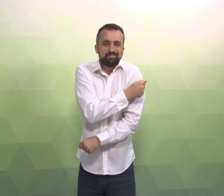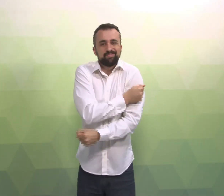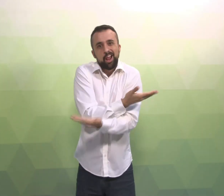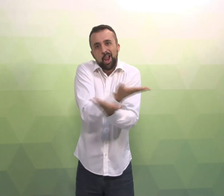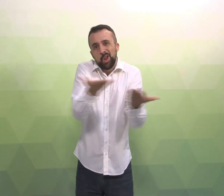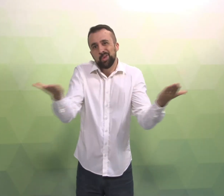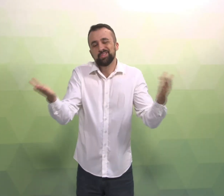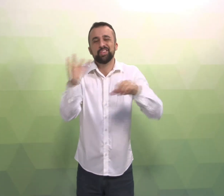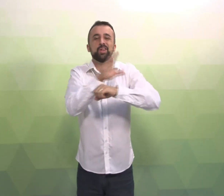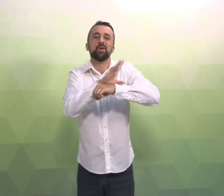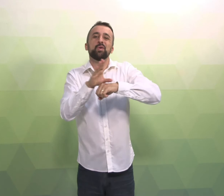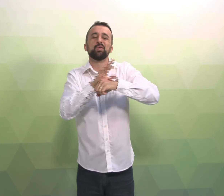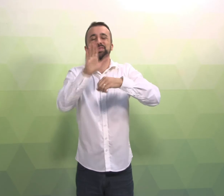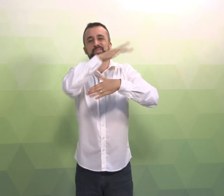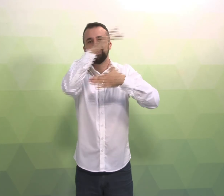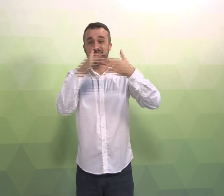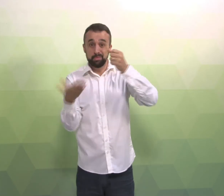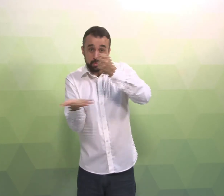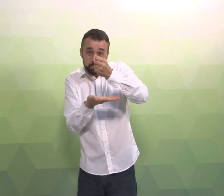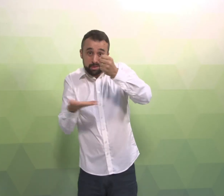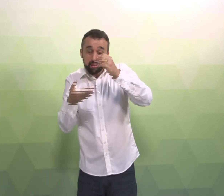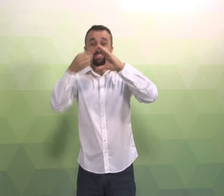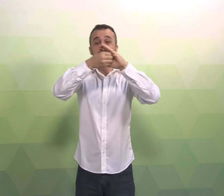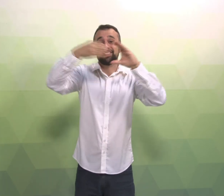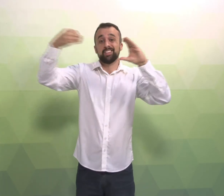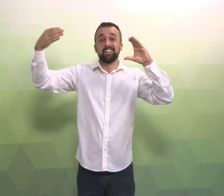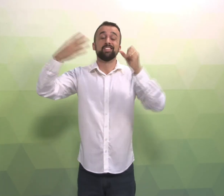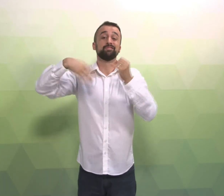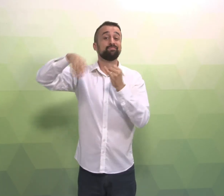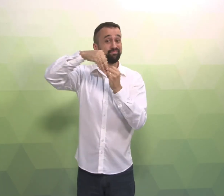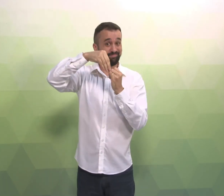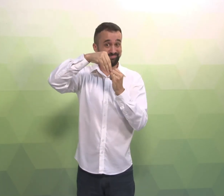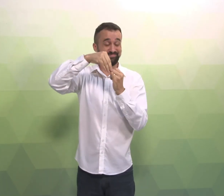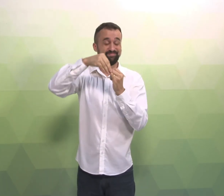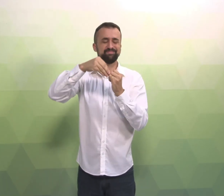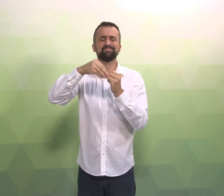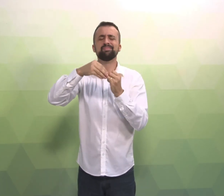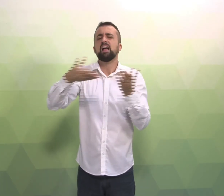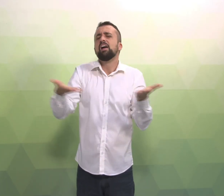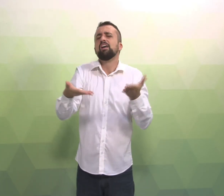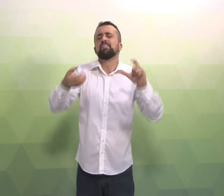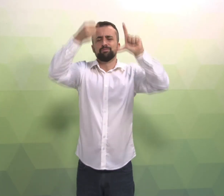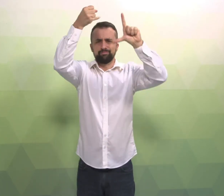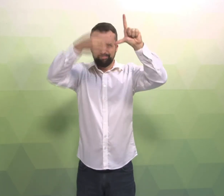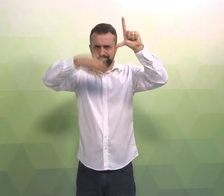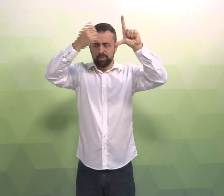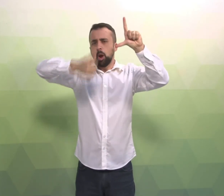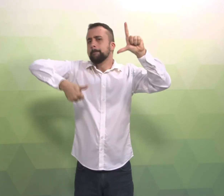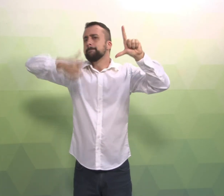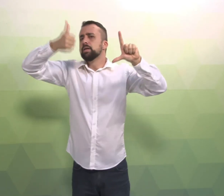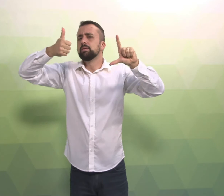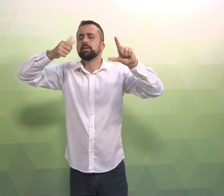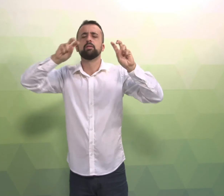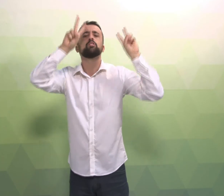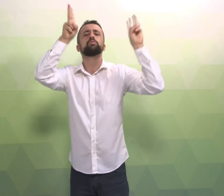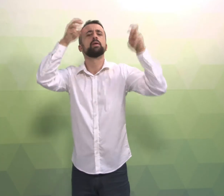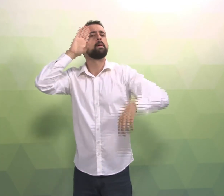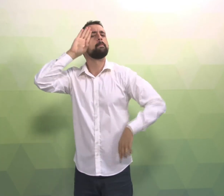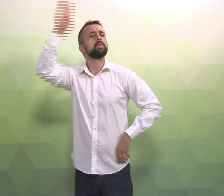Então, caros alunos e alunas do curso básico de Libras do SEAD e FNMG. Nesta primeira